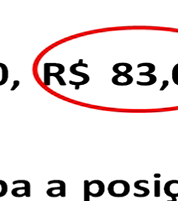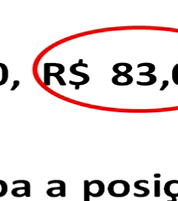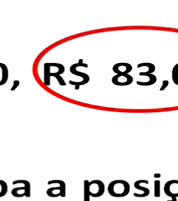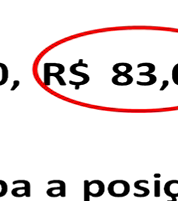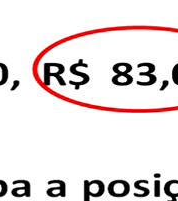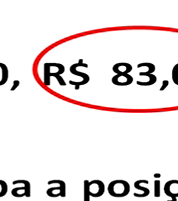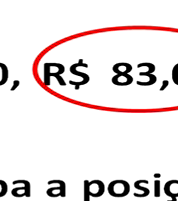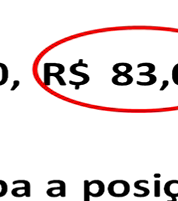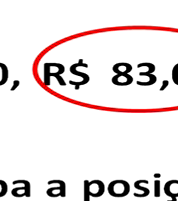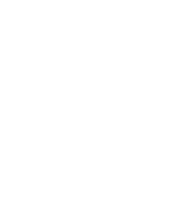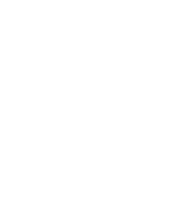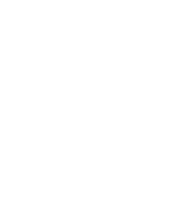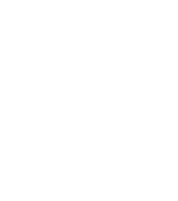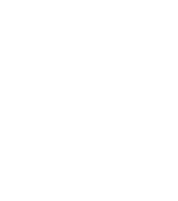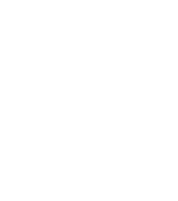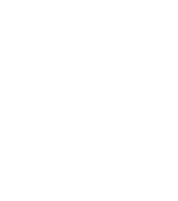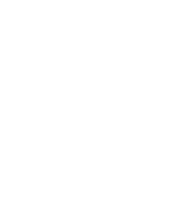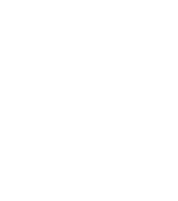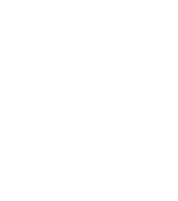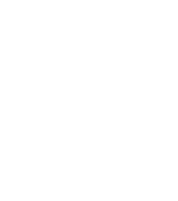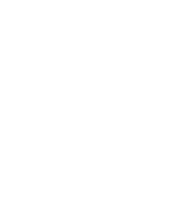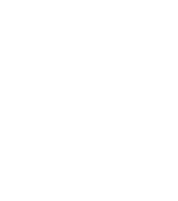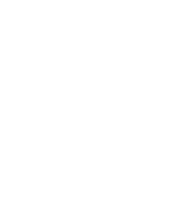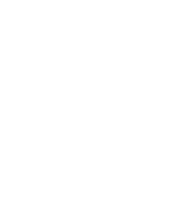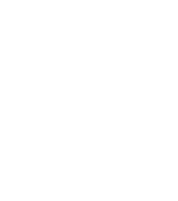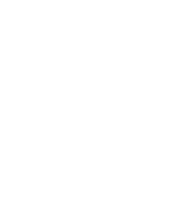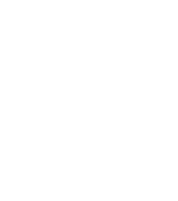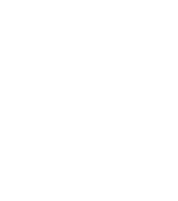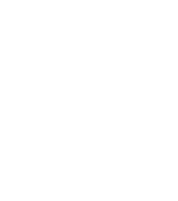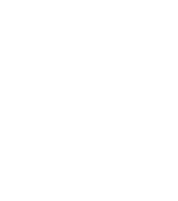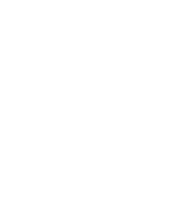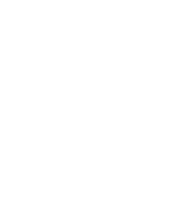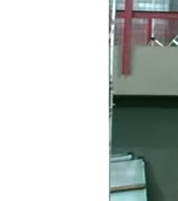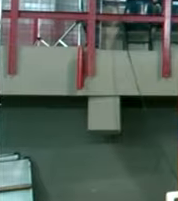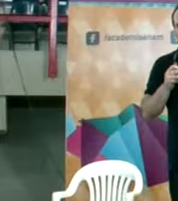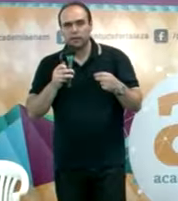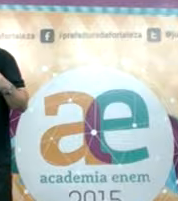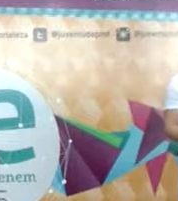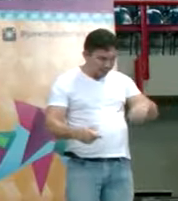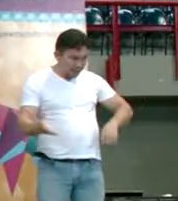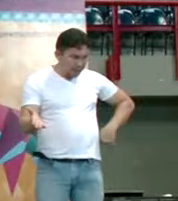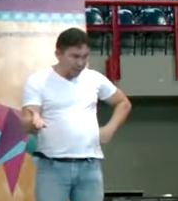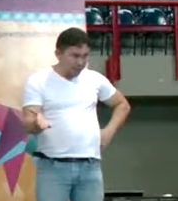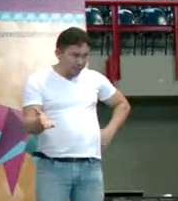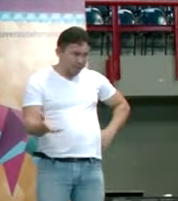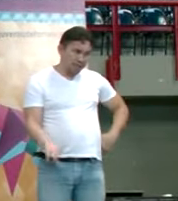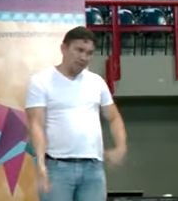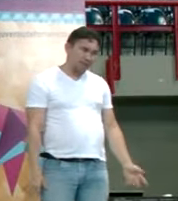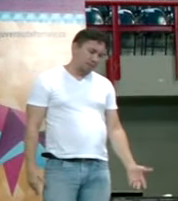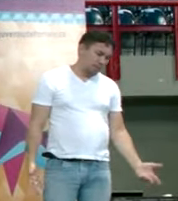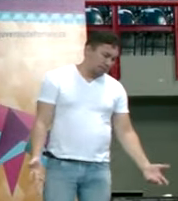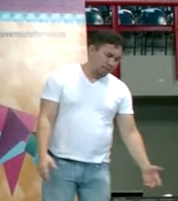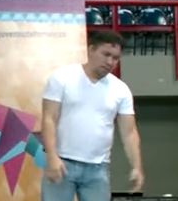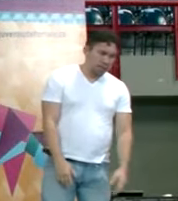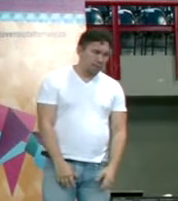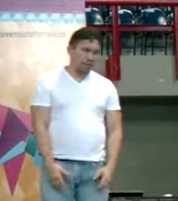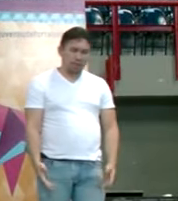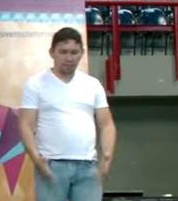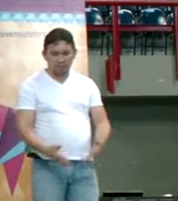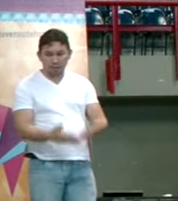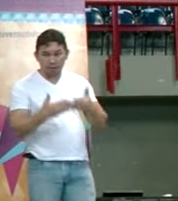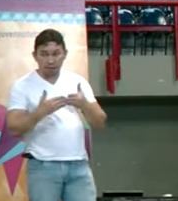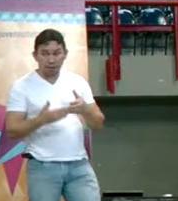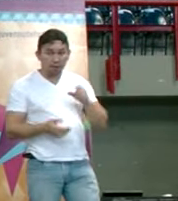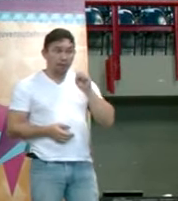aí qual letra A pessoal dá para errar uma questão dessa na prova nem se fizer muita força né